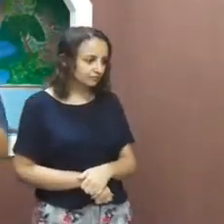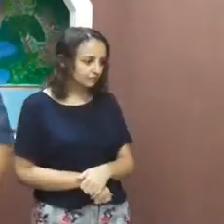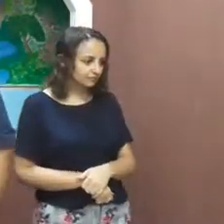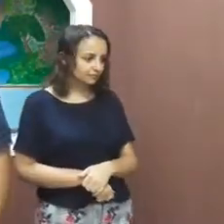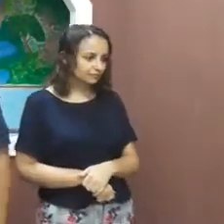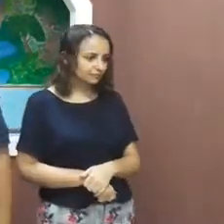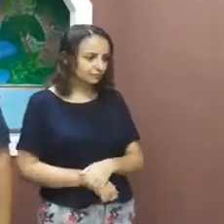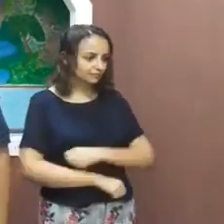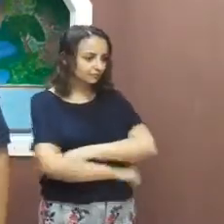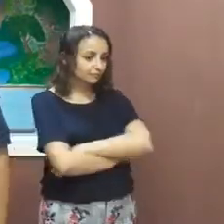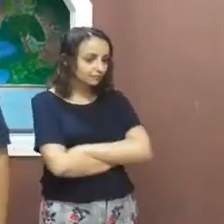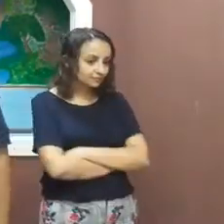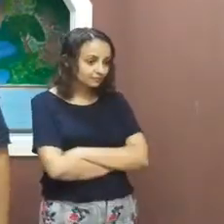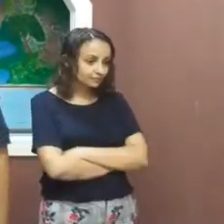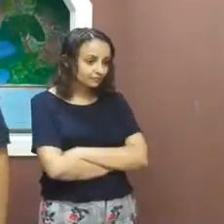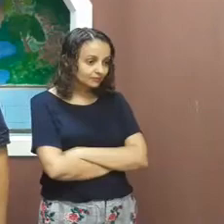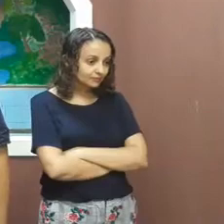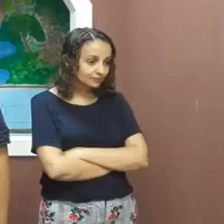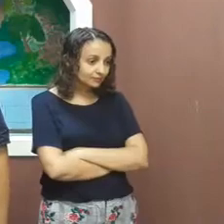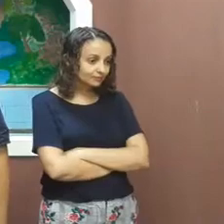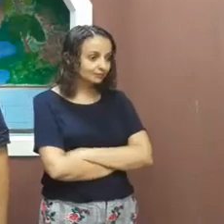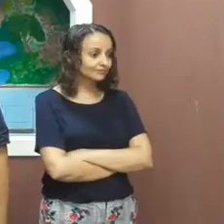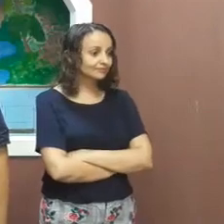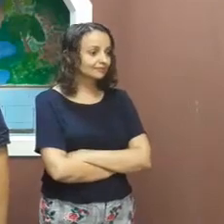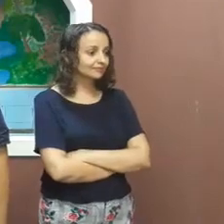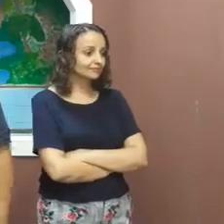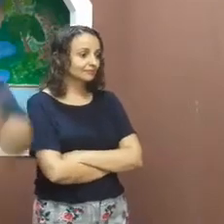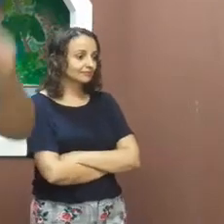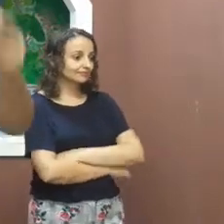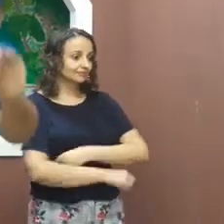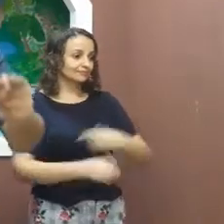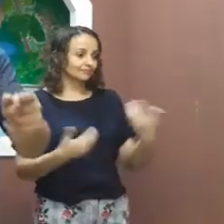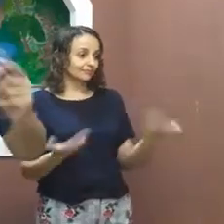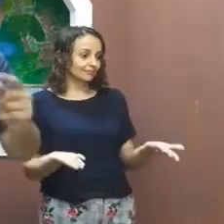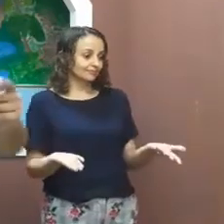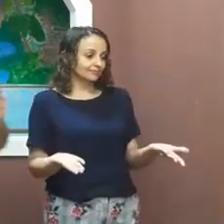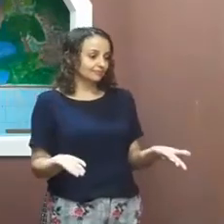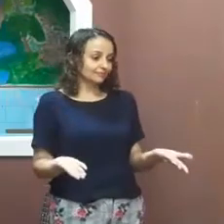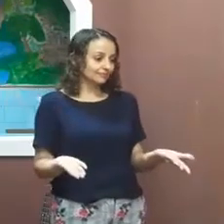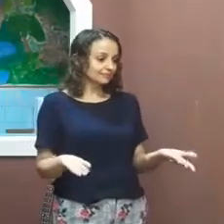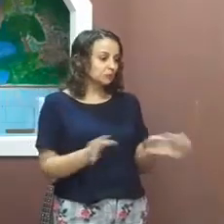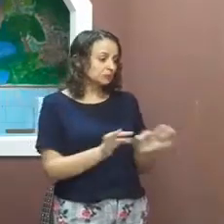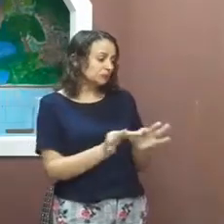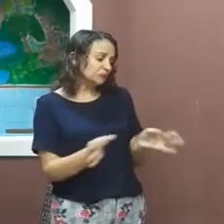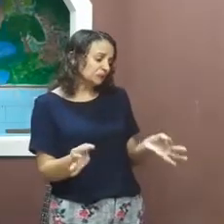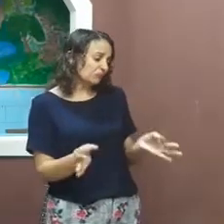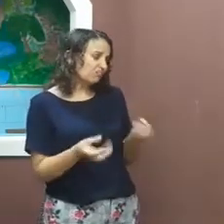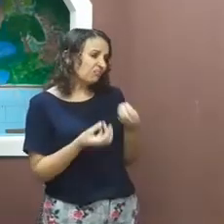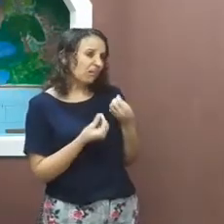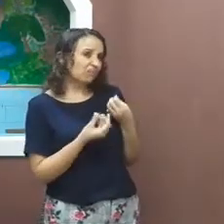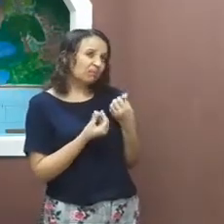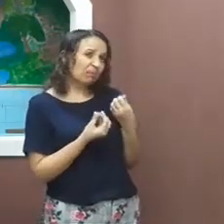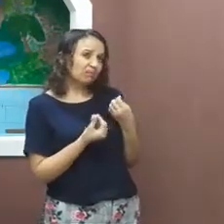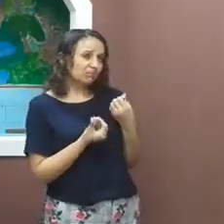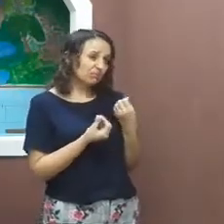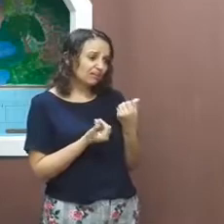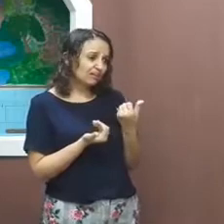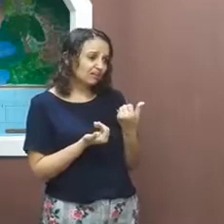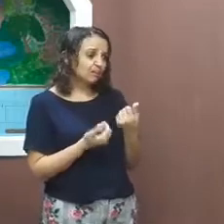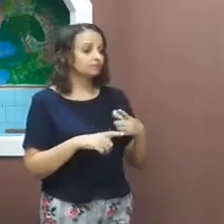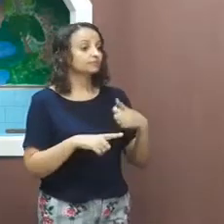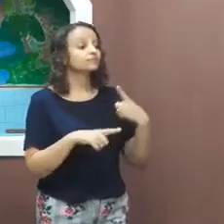E eu fico com essa cara que você ficou para mim. Desse jeito. Porque nós estamos tendo uma geração que